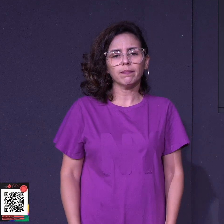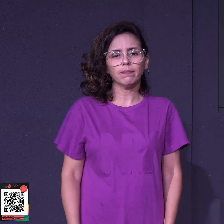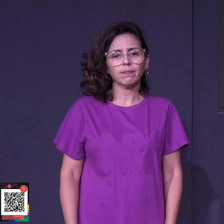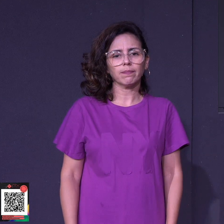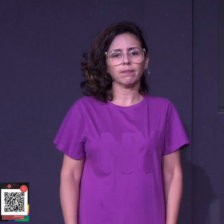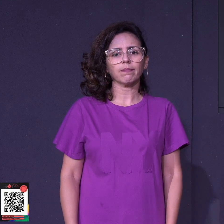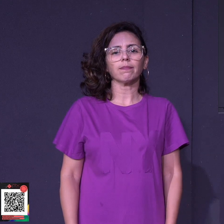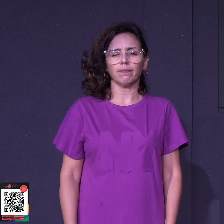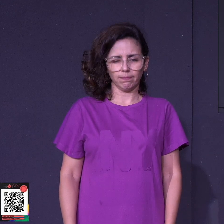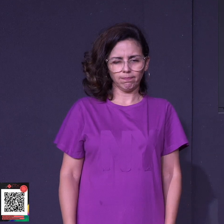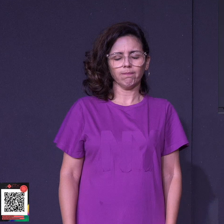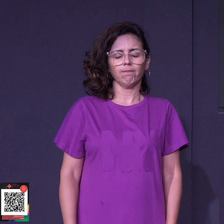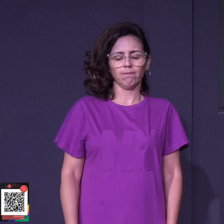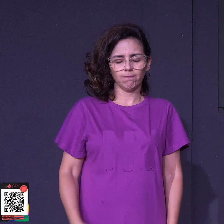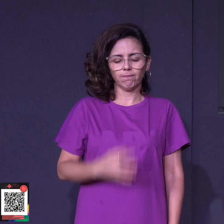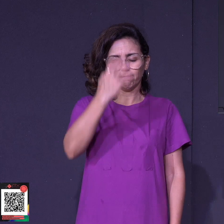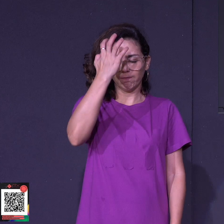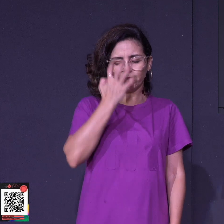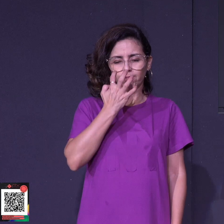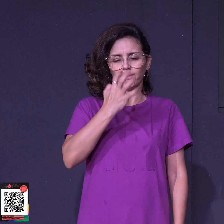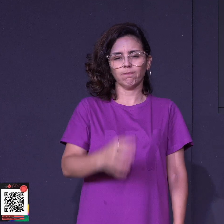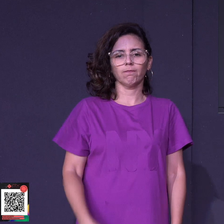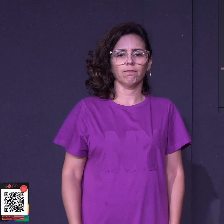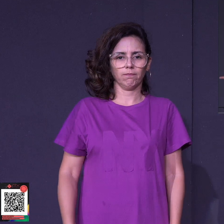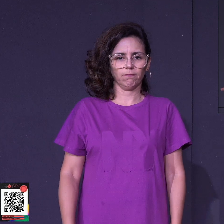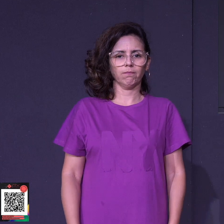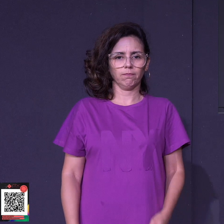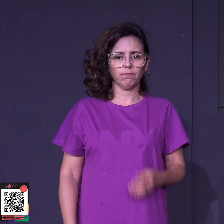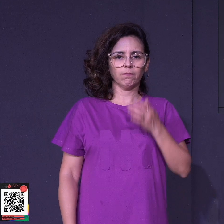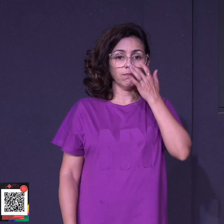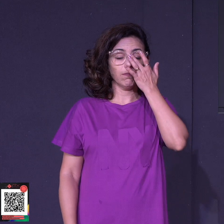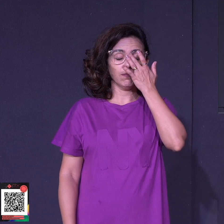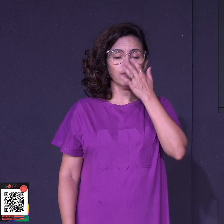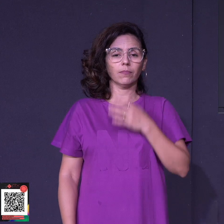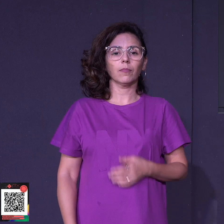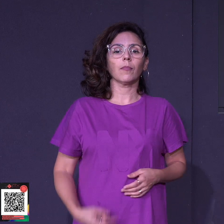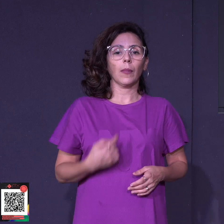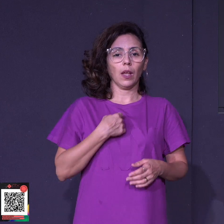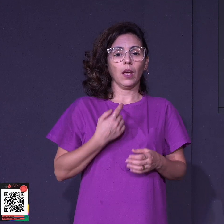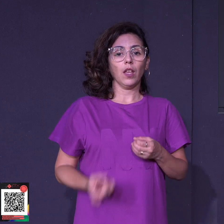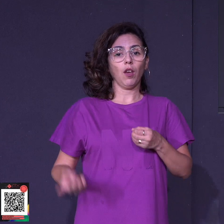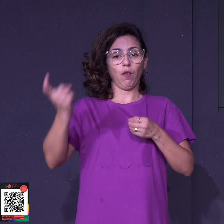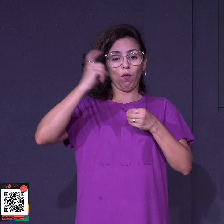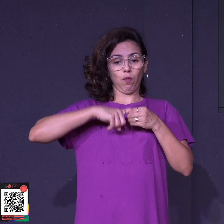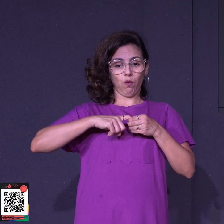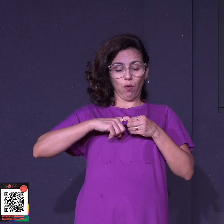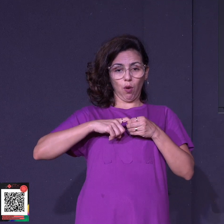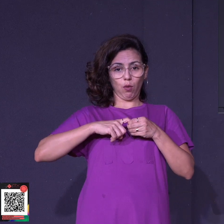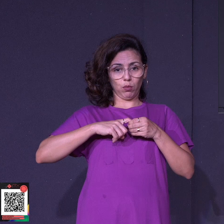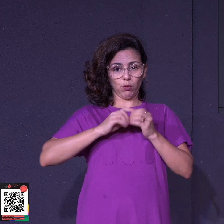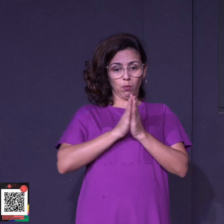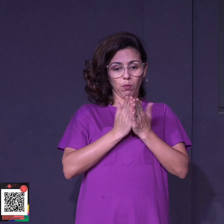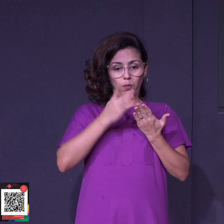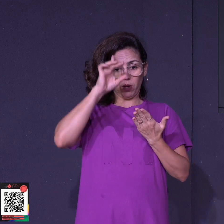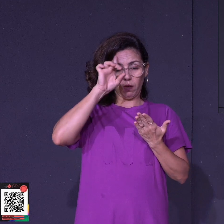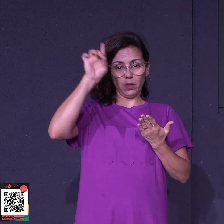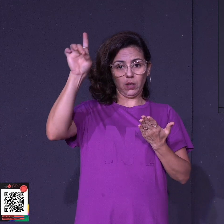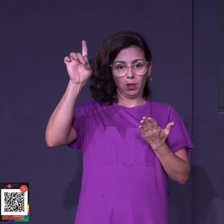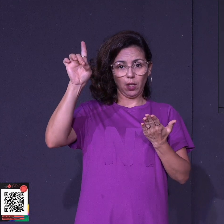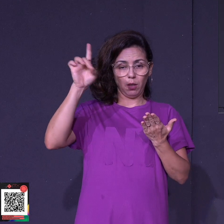Isso é muito sério. E aí eu volto de novo para a gente encerrar. Colossenses 1, 9 e 10. Abra sua